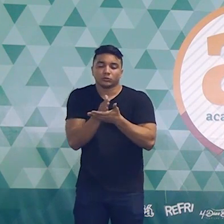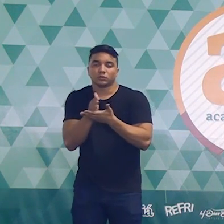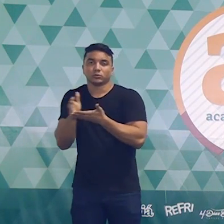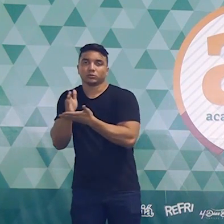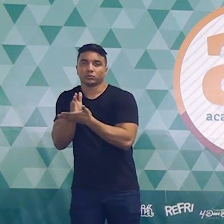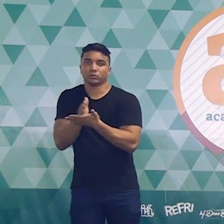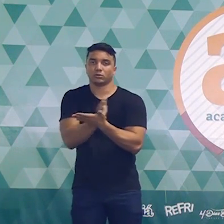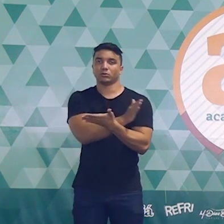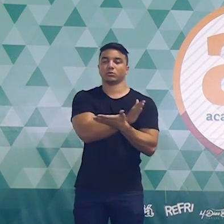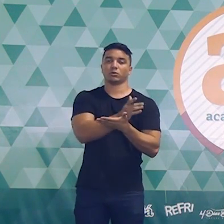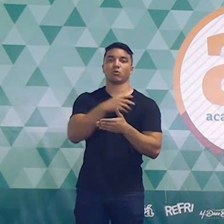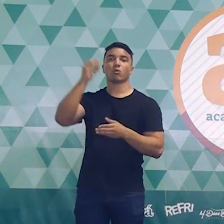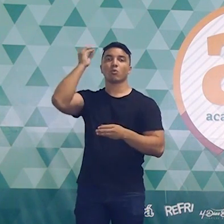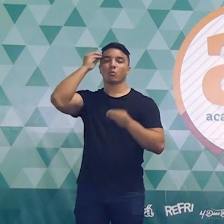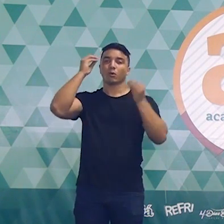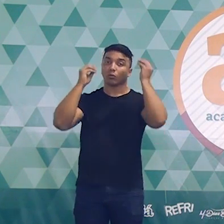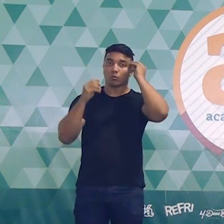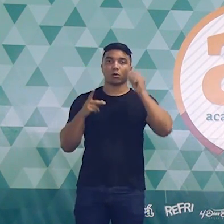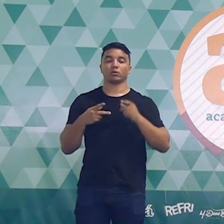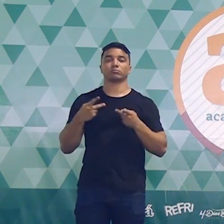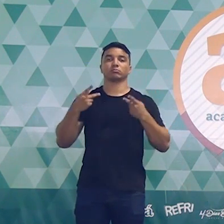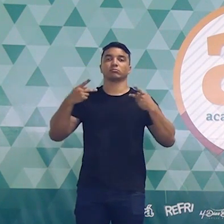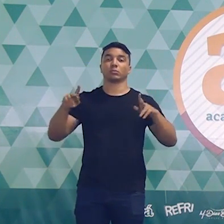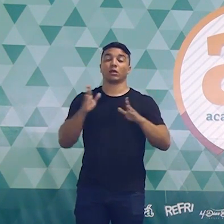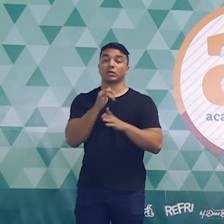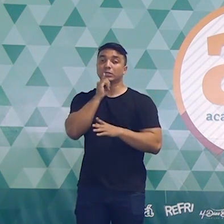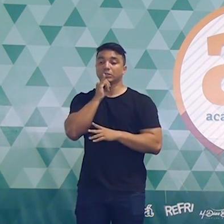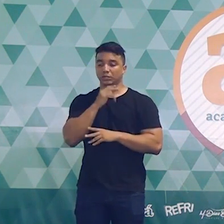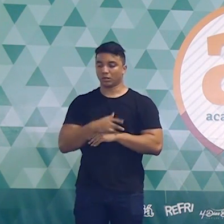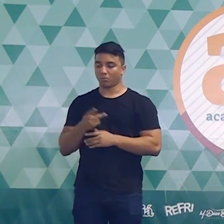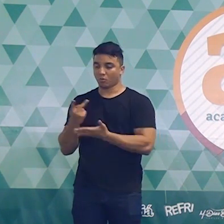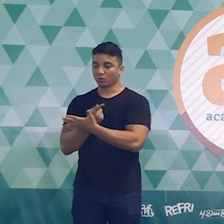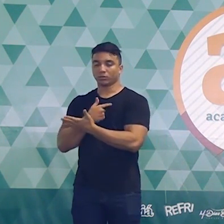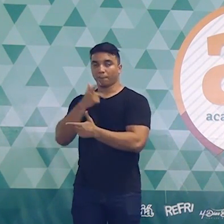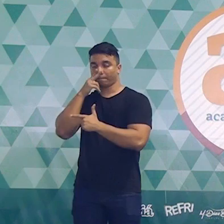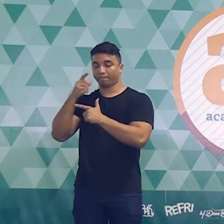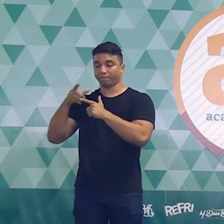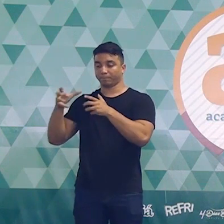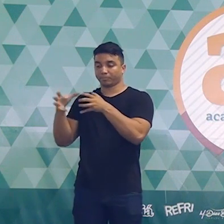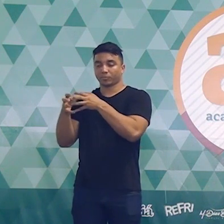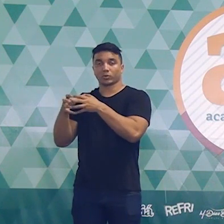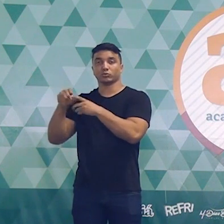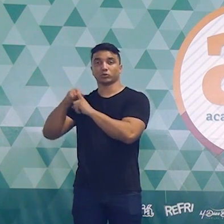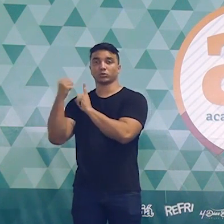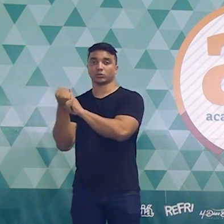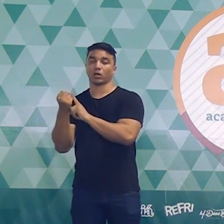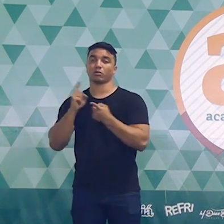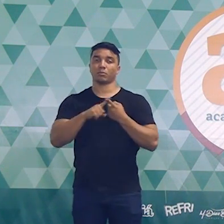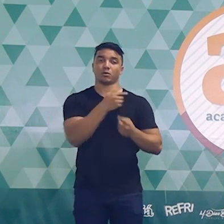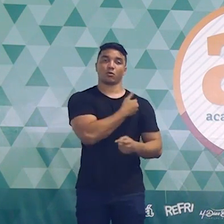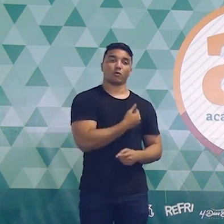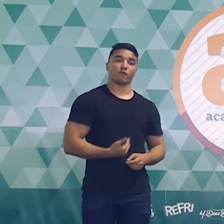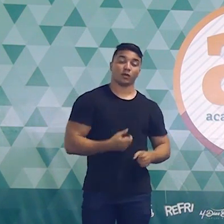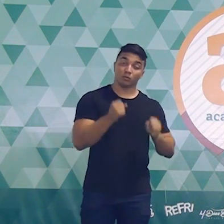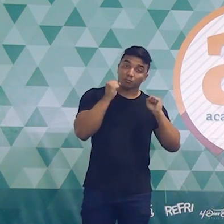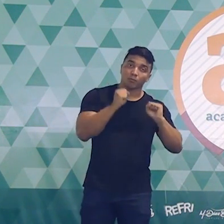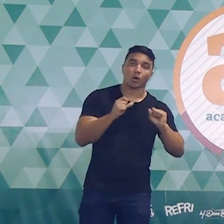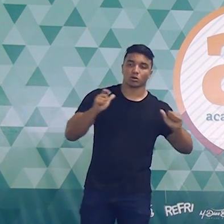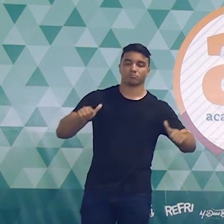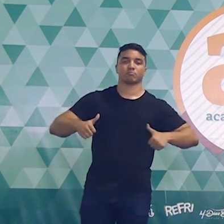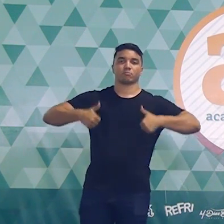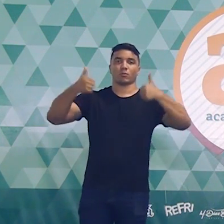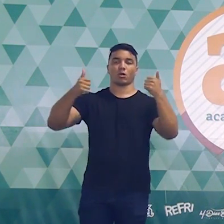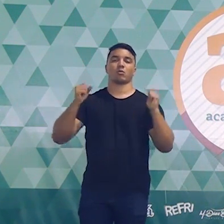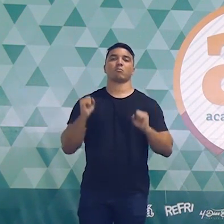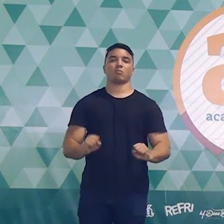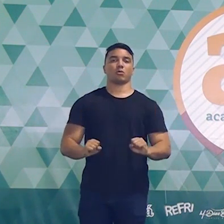culpas. Se o problema está lá, setores sociais e setores governamentais poderiam atuar melhor do